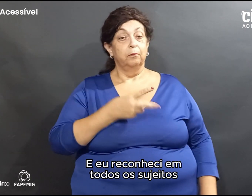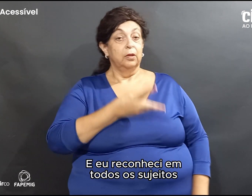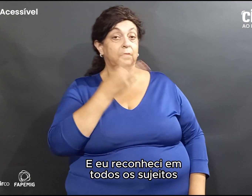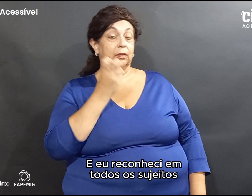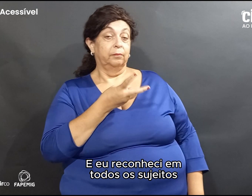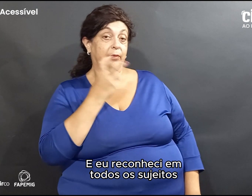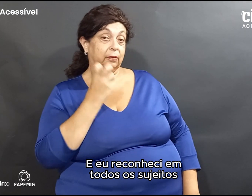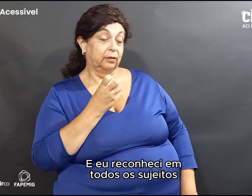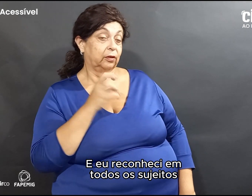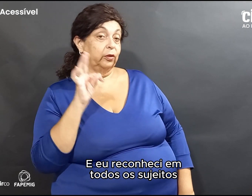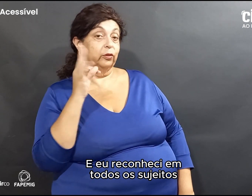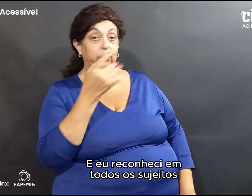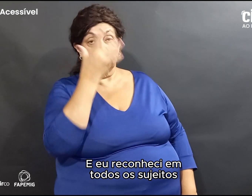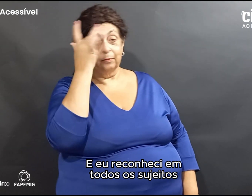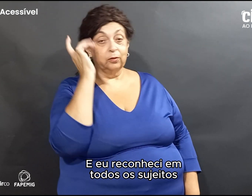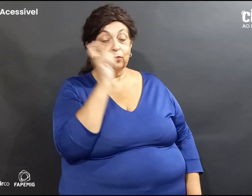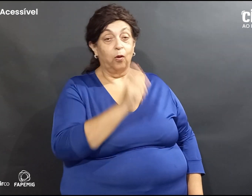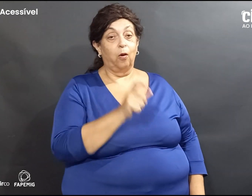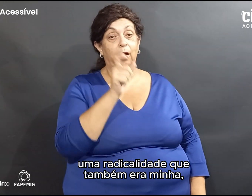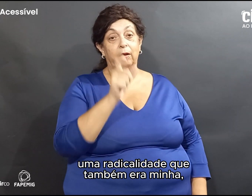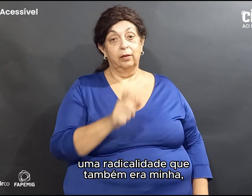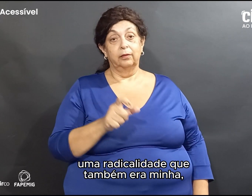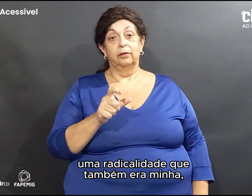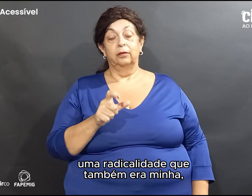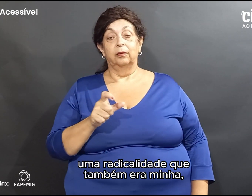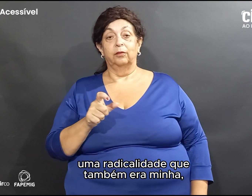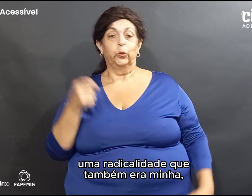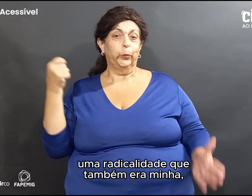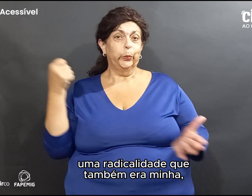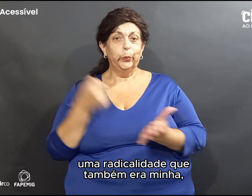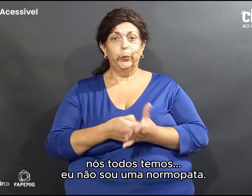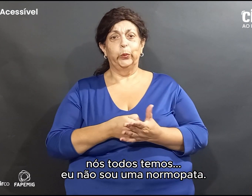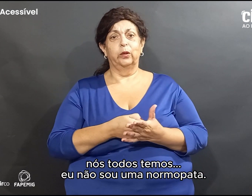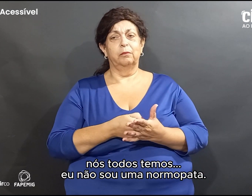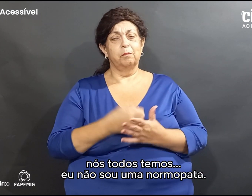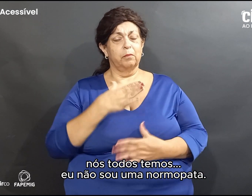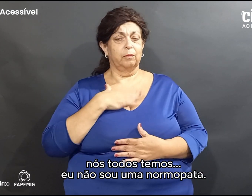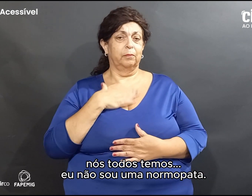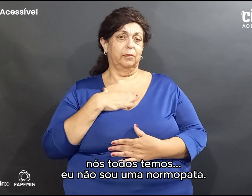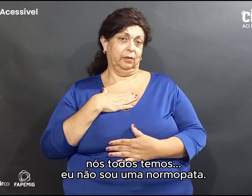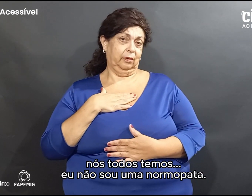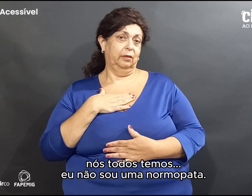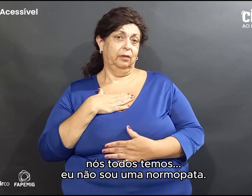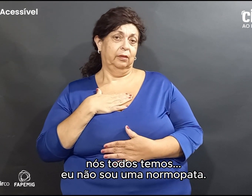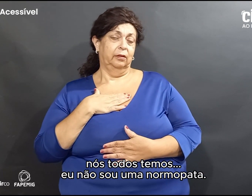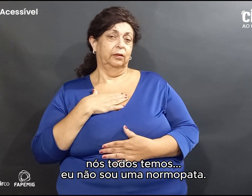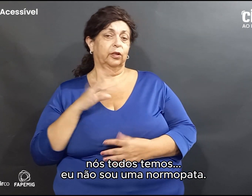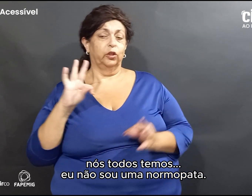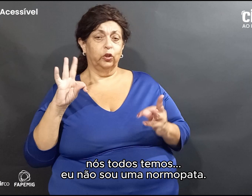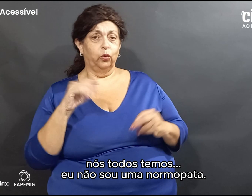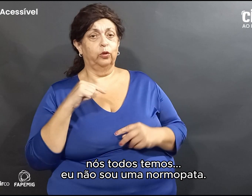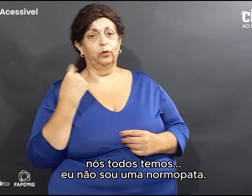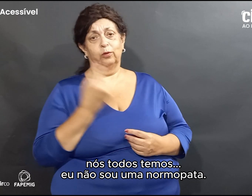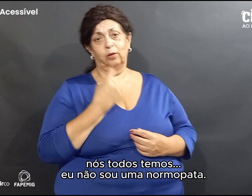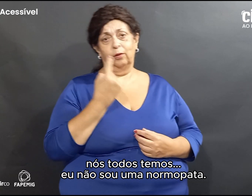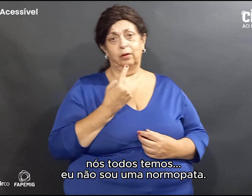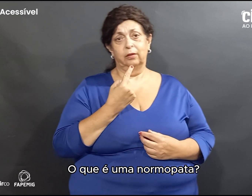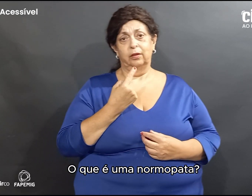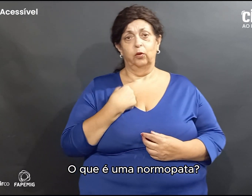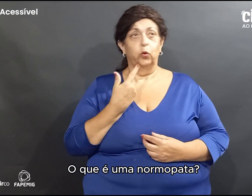em todos os sujeitos, né, uma radicalidade que também era minha. Nós todos temos... eu não sou uma normopata. O que é uma